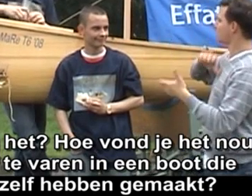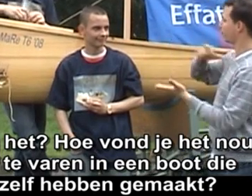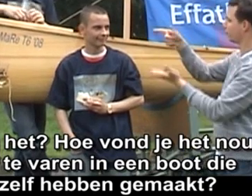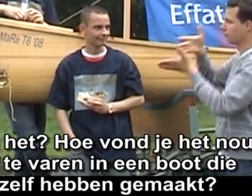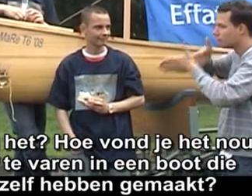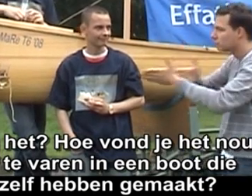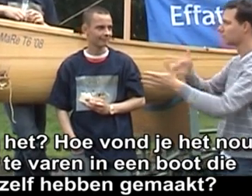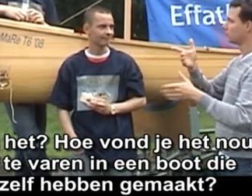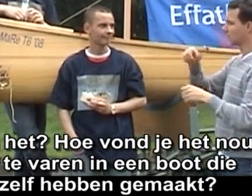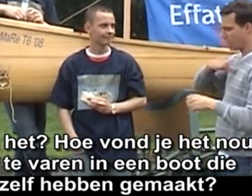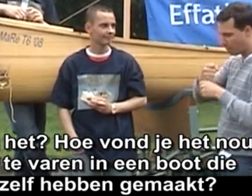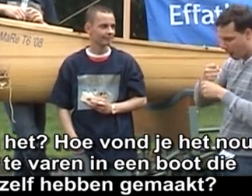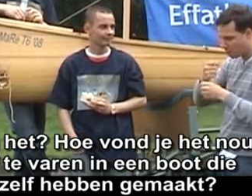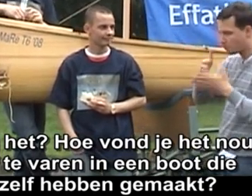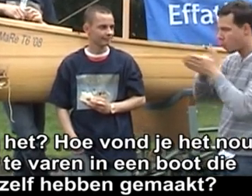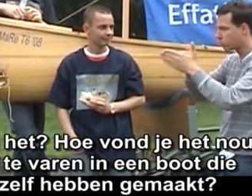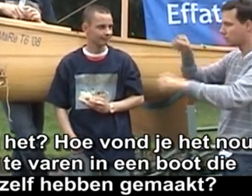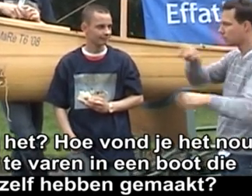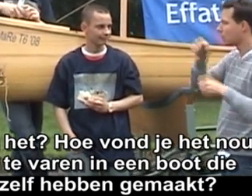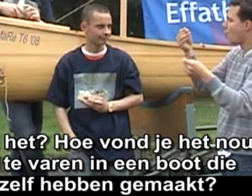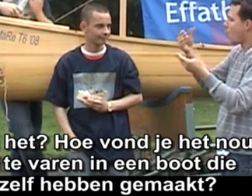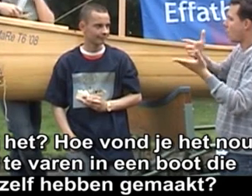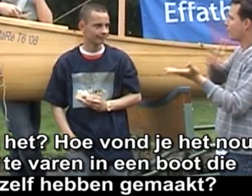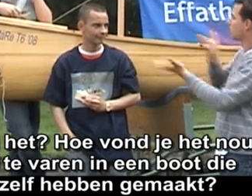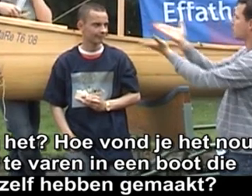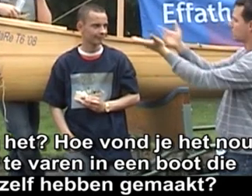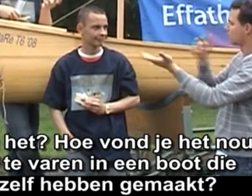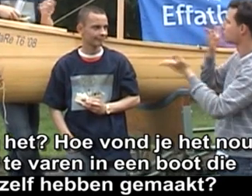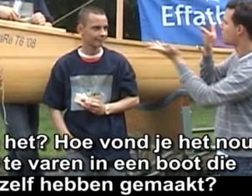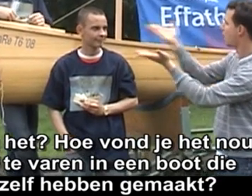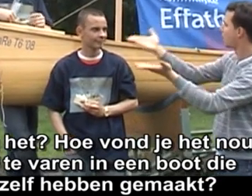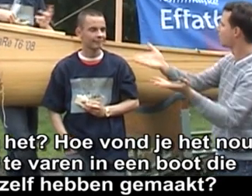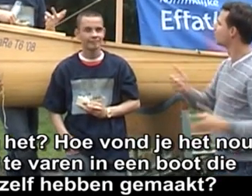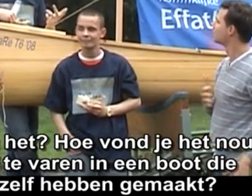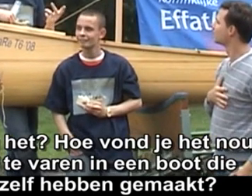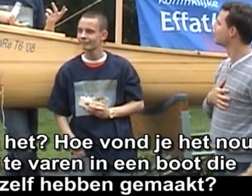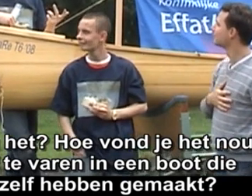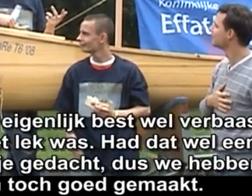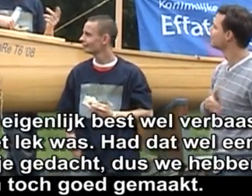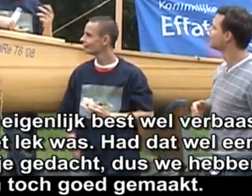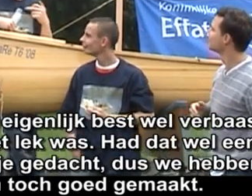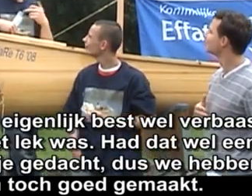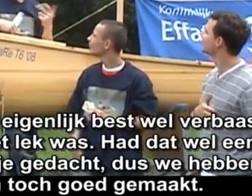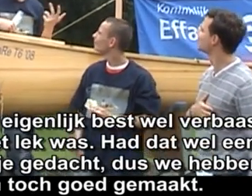Hoe vind je het nou zelf, het varen met de boot? Nou, dat je hem gemaakt hebt en dat je nu zelf kan, of hoe vond je dat?